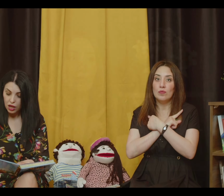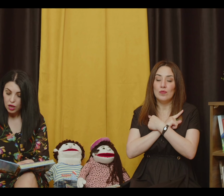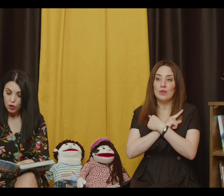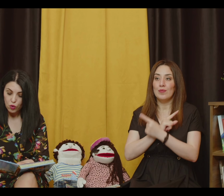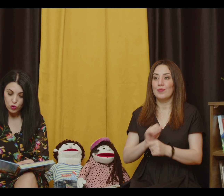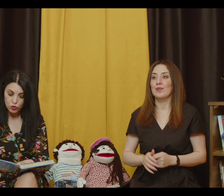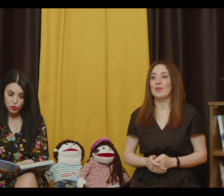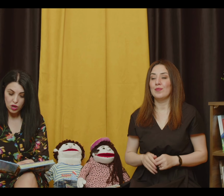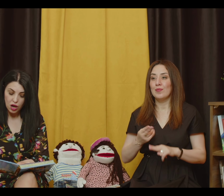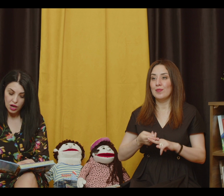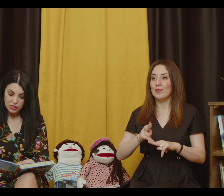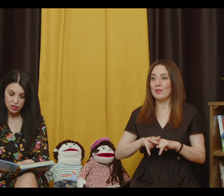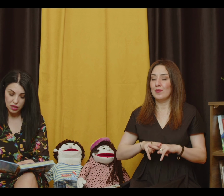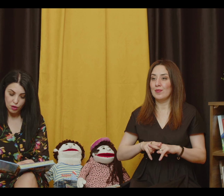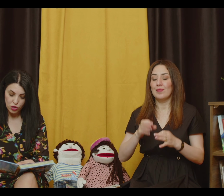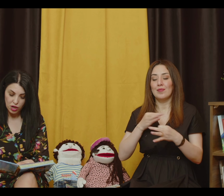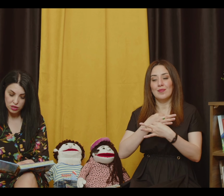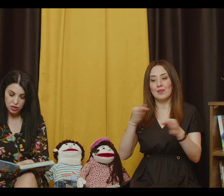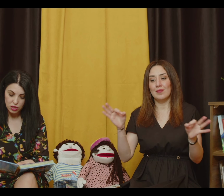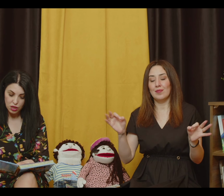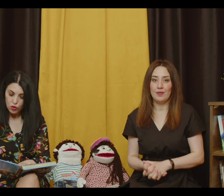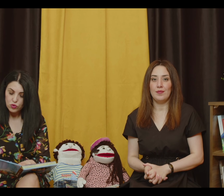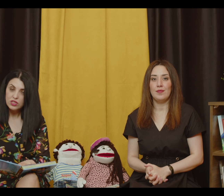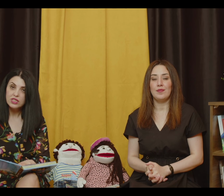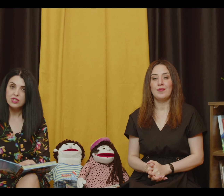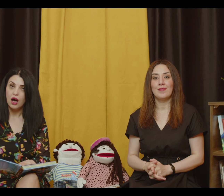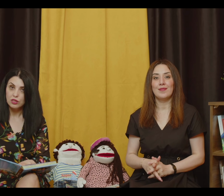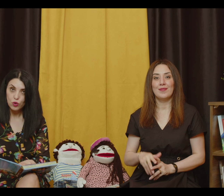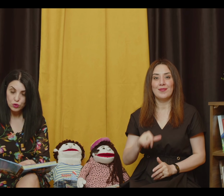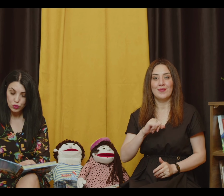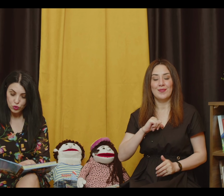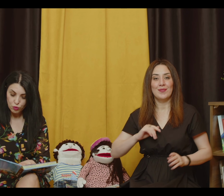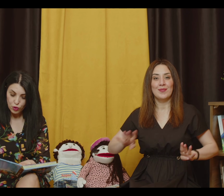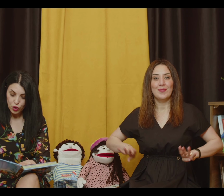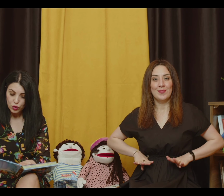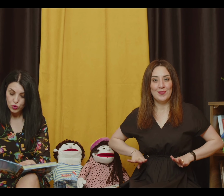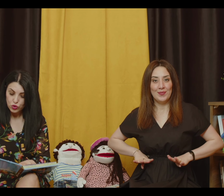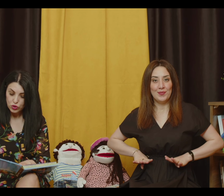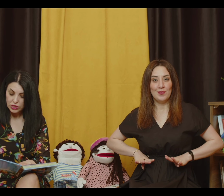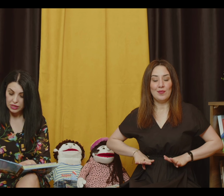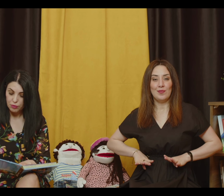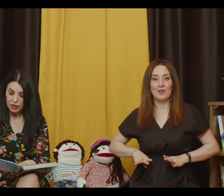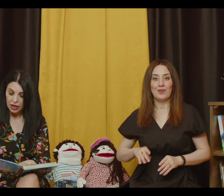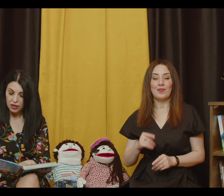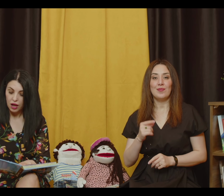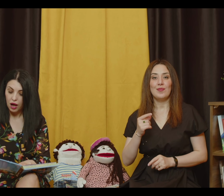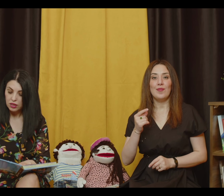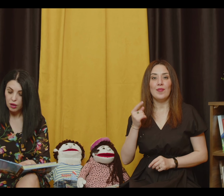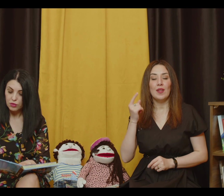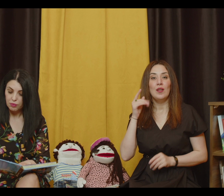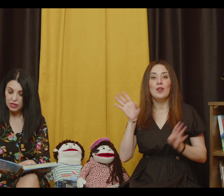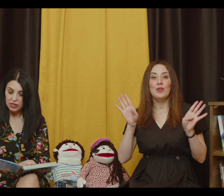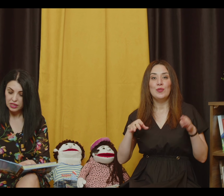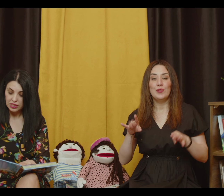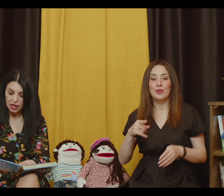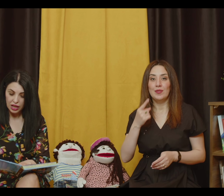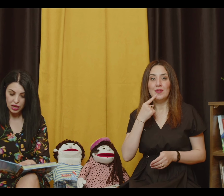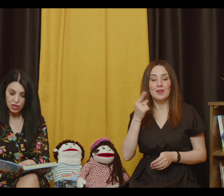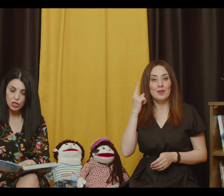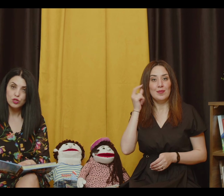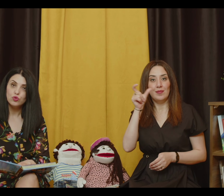də onu azadlığa buraxdı. Özü isə ata oturub, quşun dilini bilən adamla